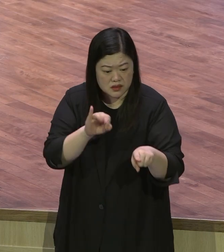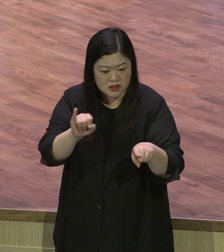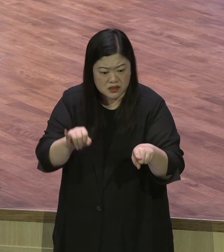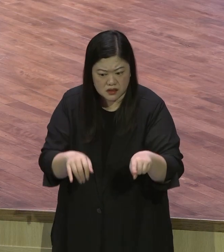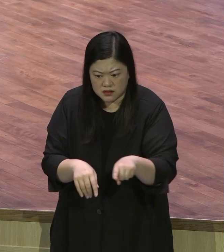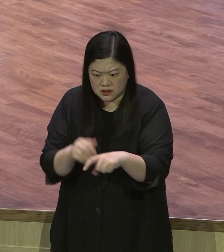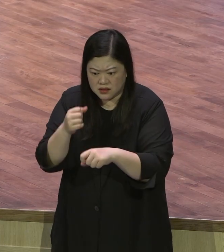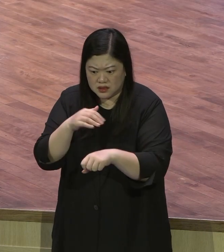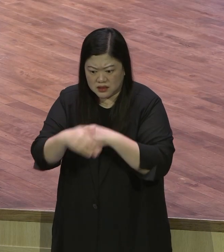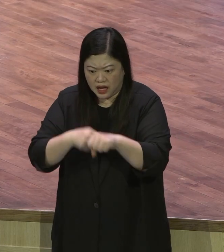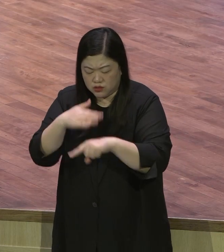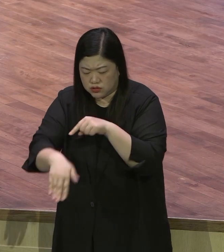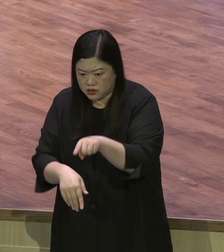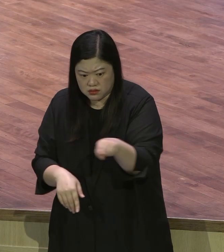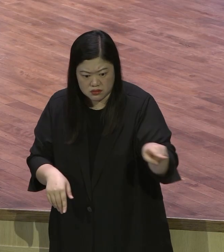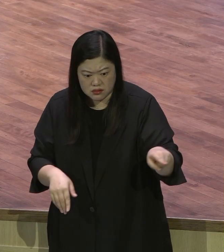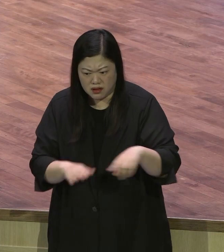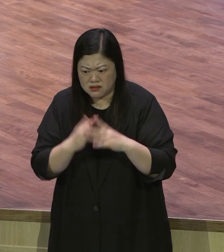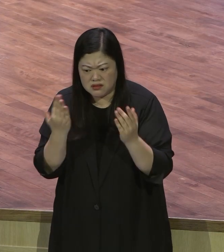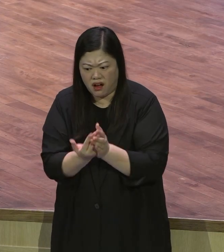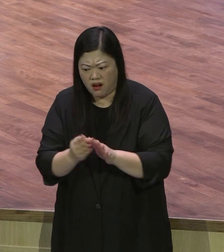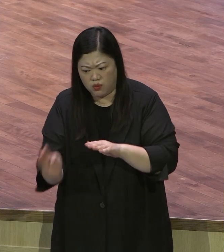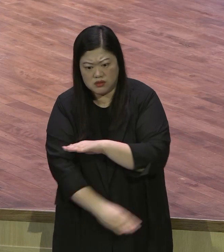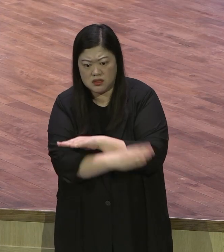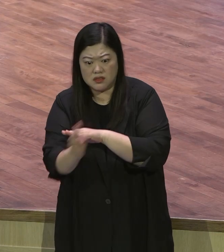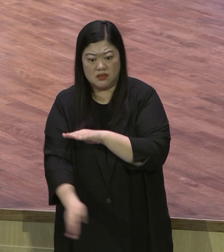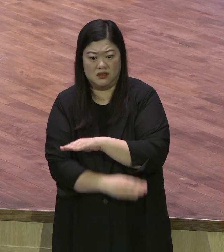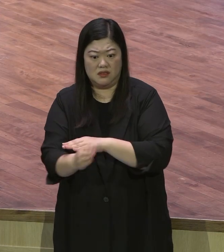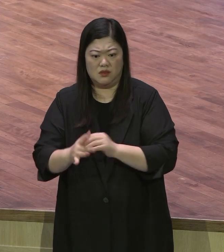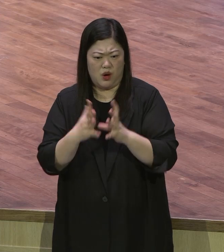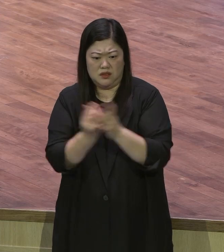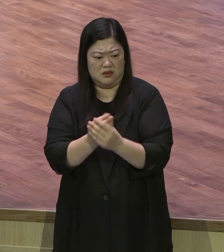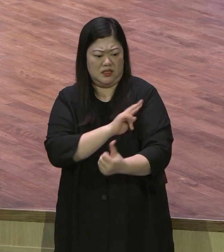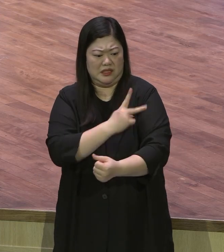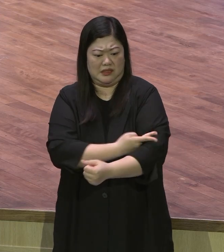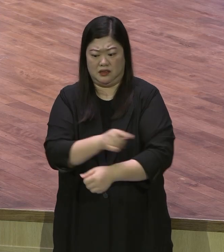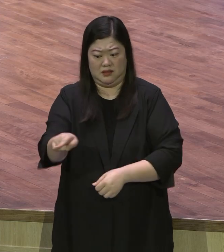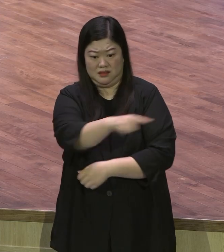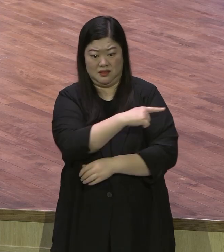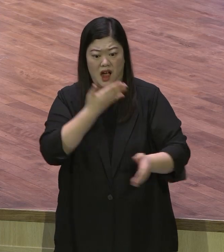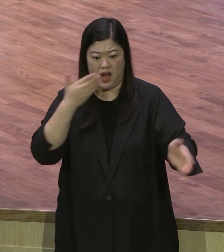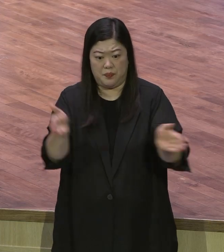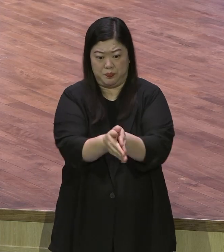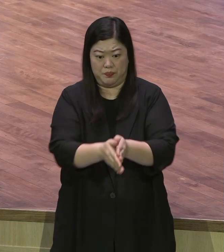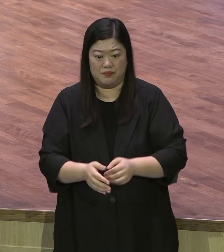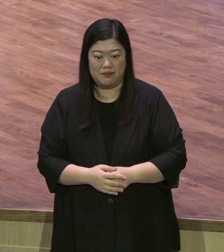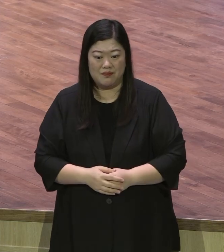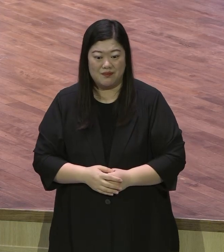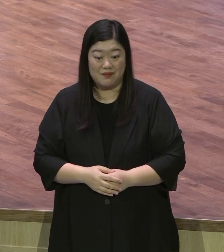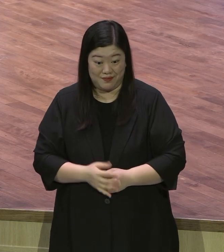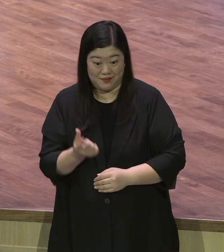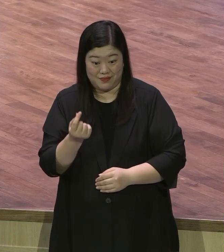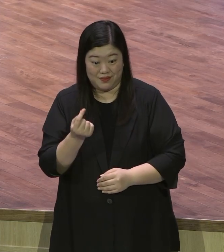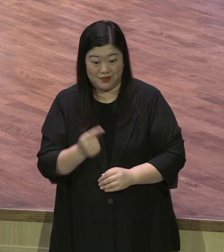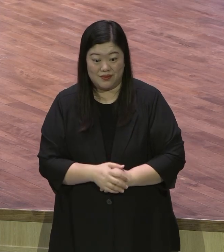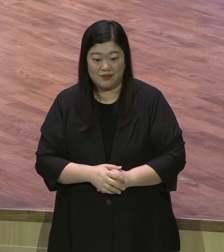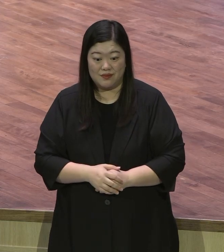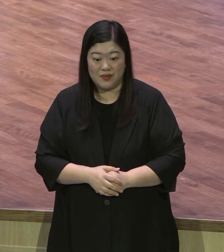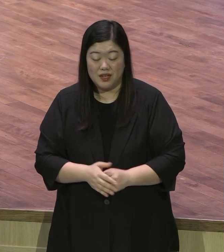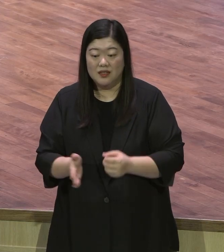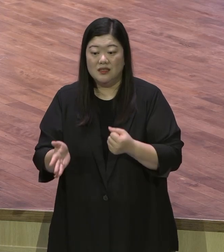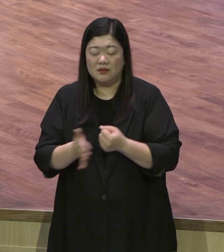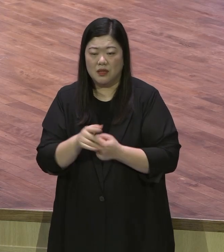돼요? 무슨 메시아가 됐냐고요? 무슨 성경이 됩니까? 우리는 영적인 부분들에서 바로 알고